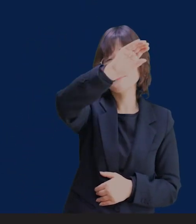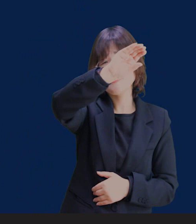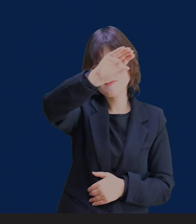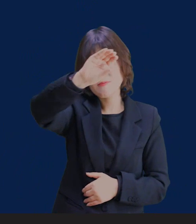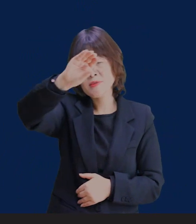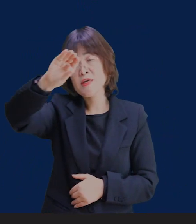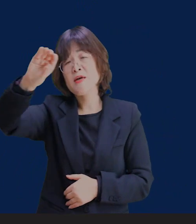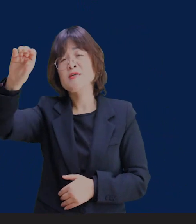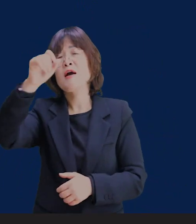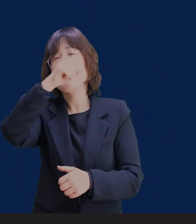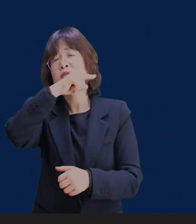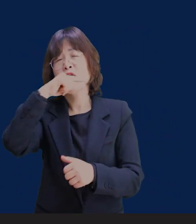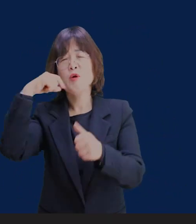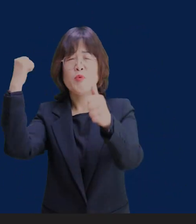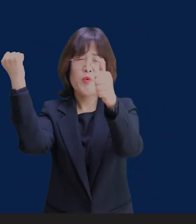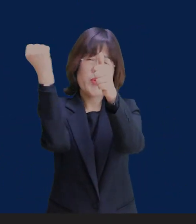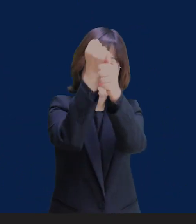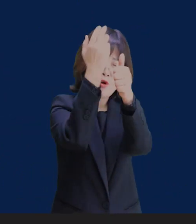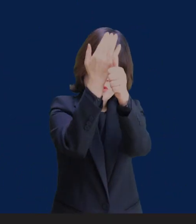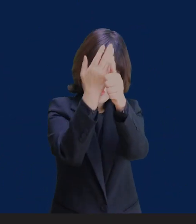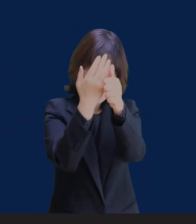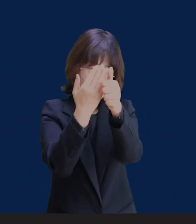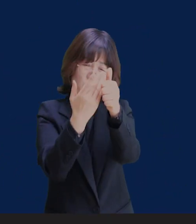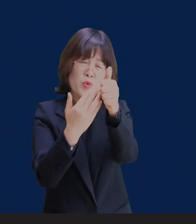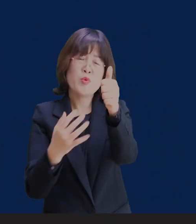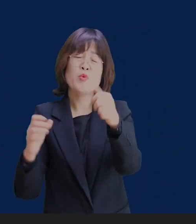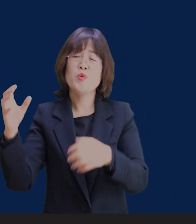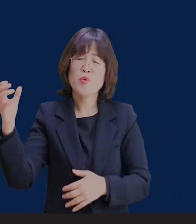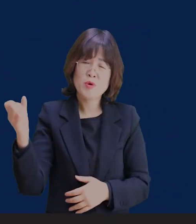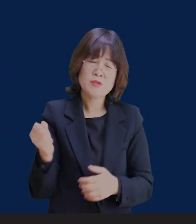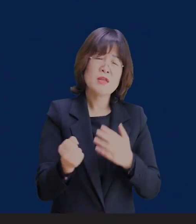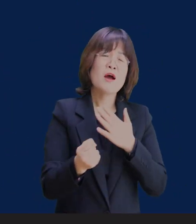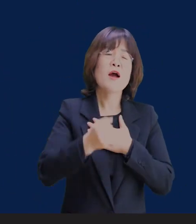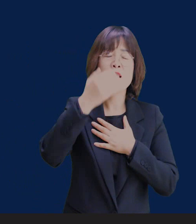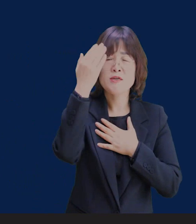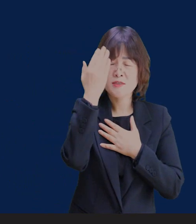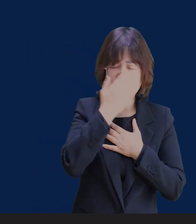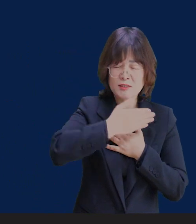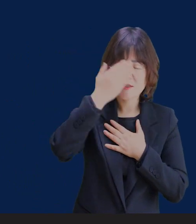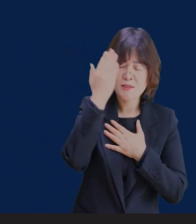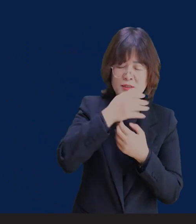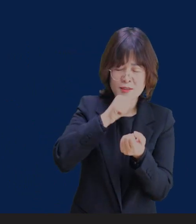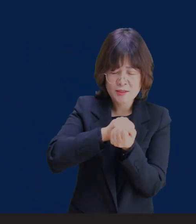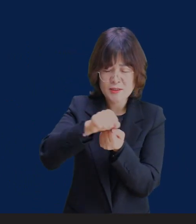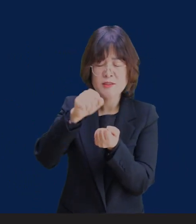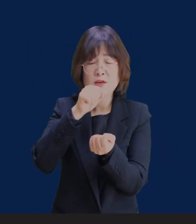가오리 십자가의 보혈로